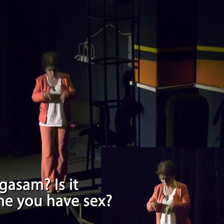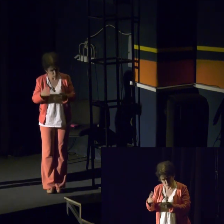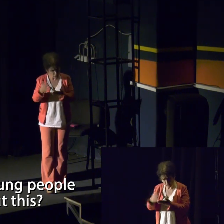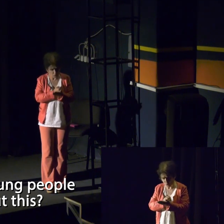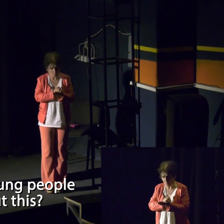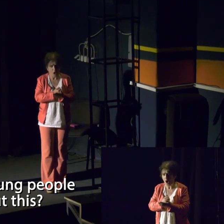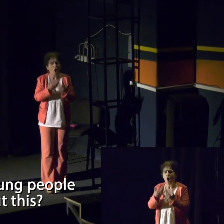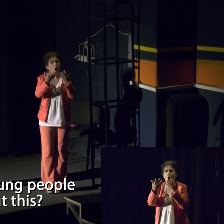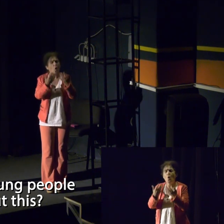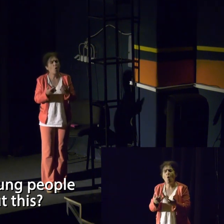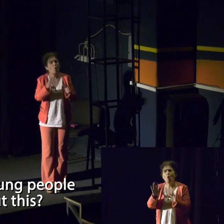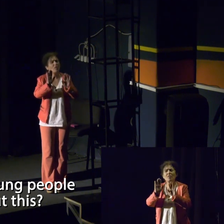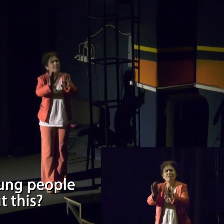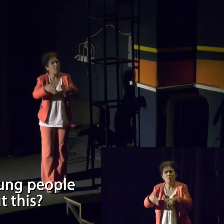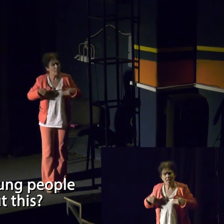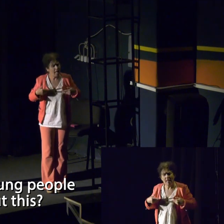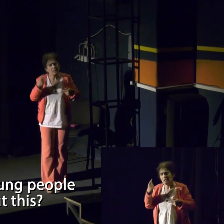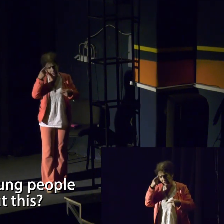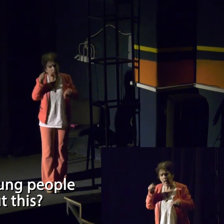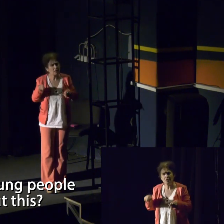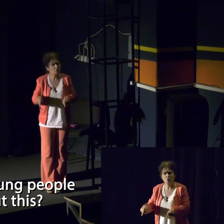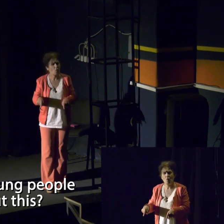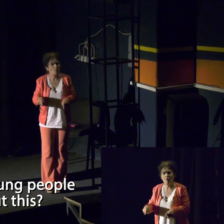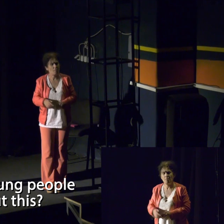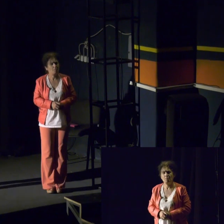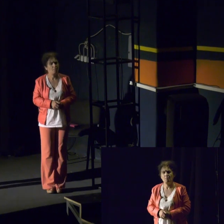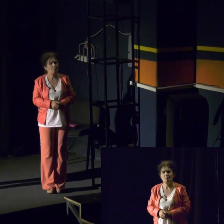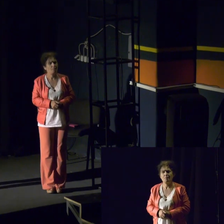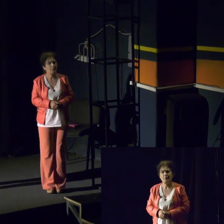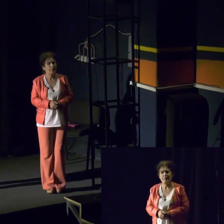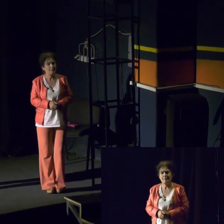оргазам? Колку од вас млади луѓе знаете за ова?